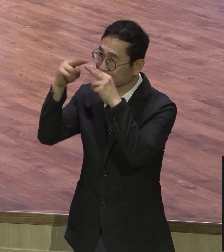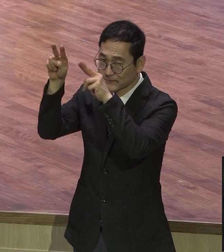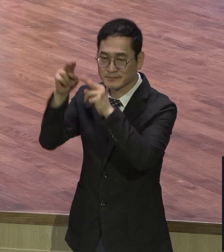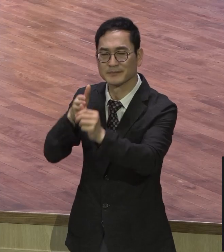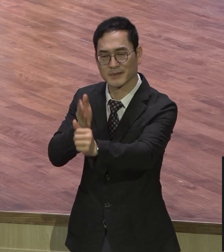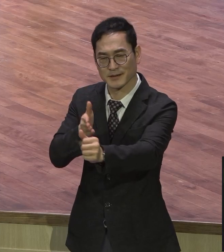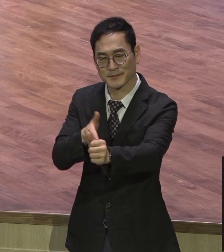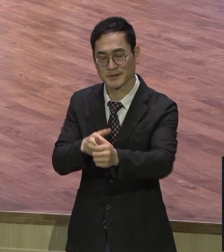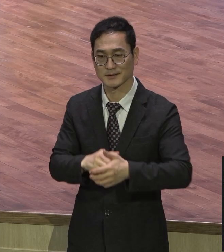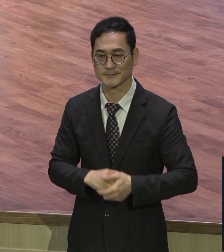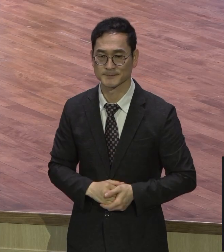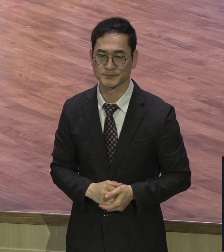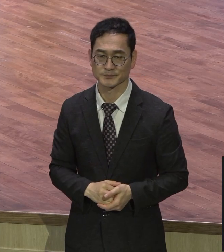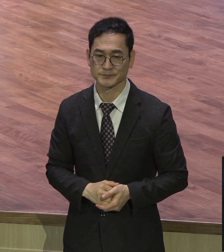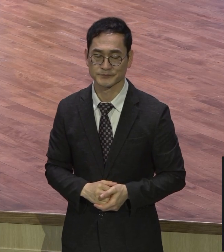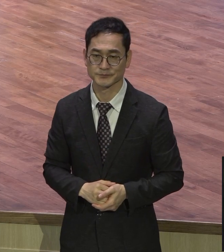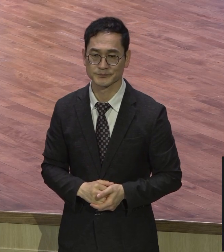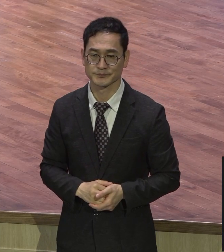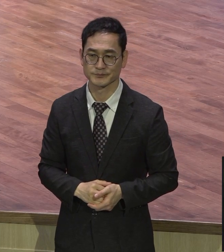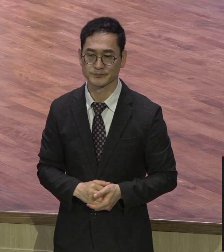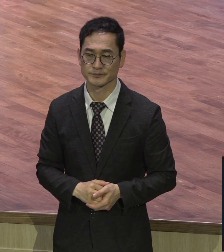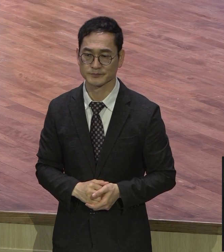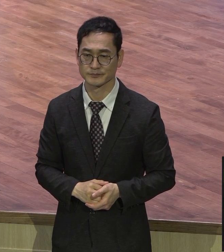생을 긁고 우리가 성교하고 있잖아요